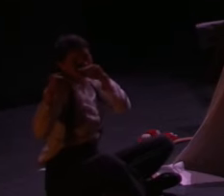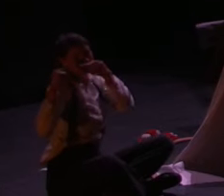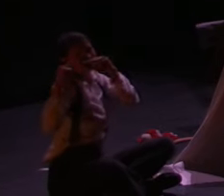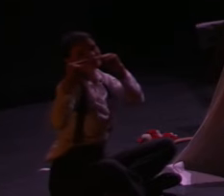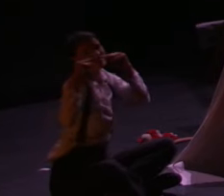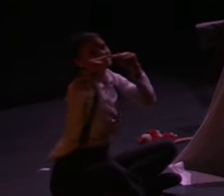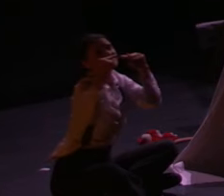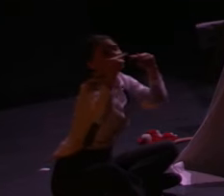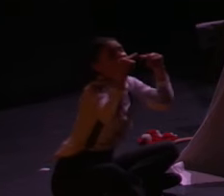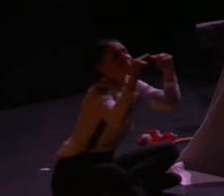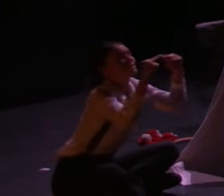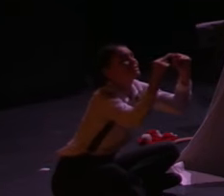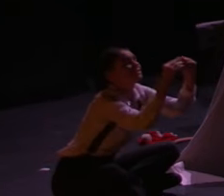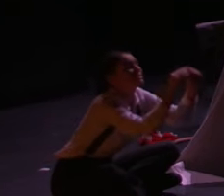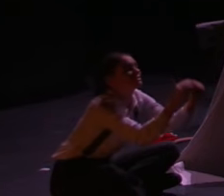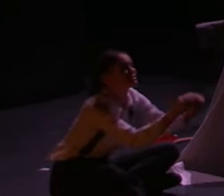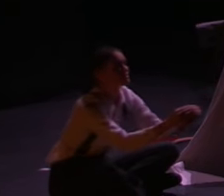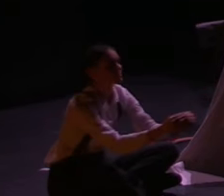Au moment de partir,